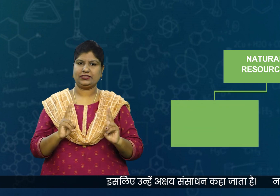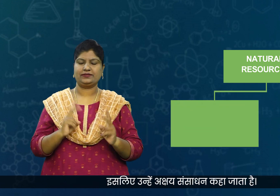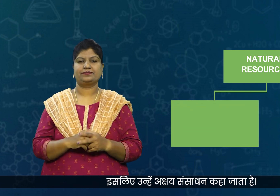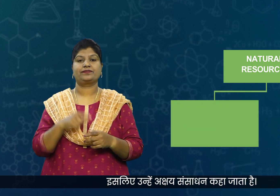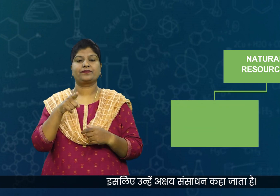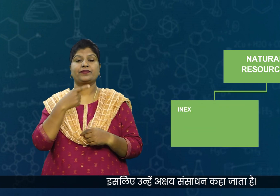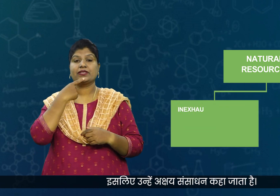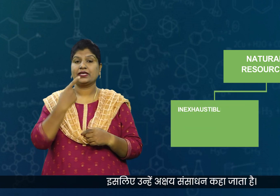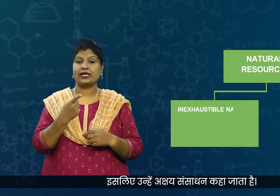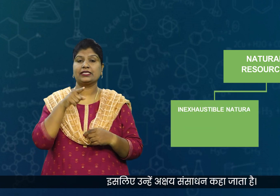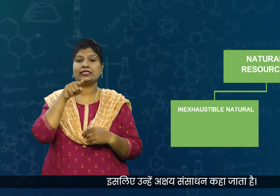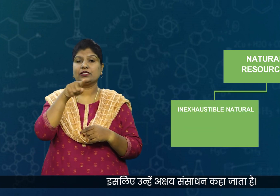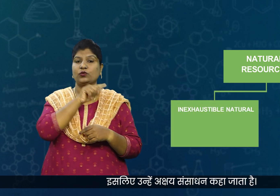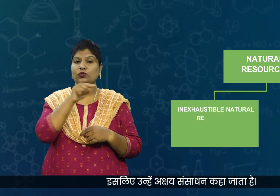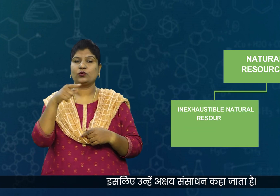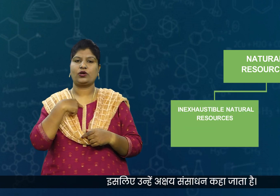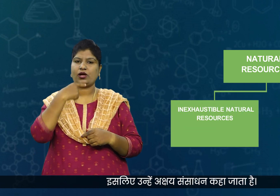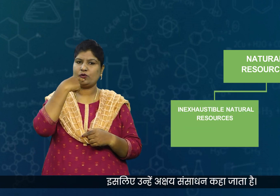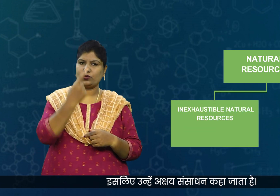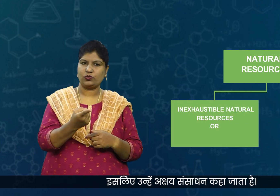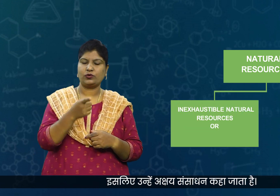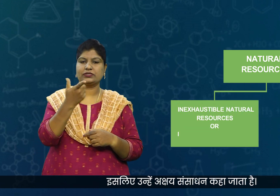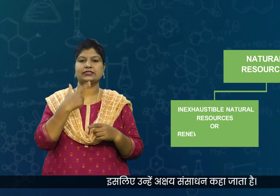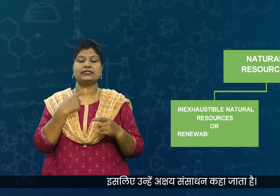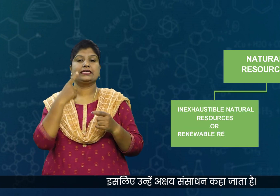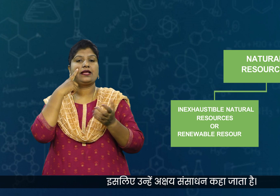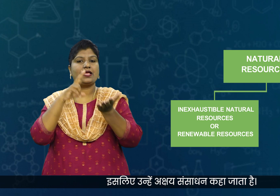इसीलिए उन्हें अक्षय संसाधन कहा जाता है।